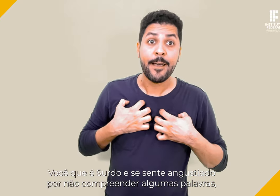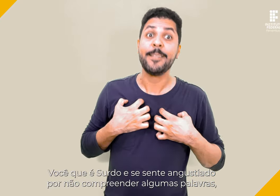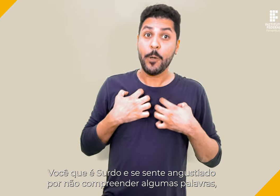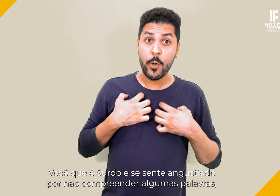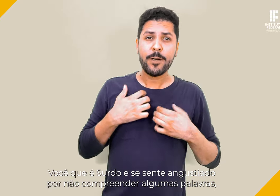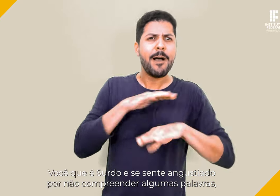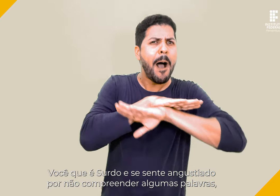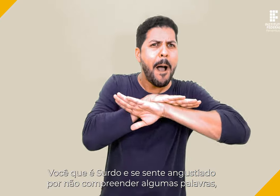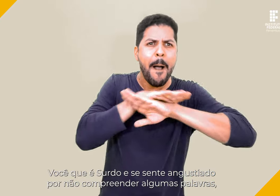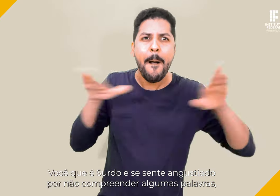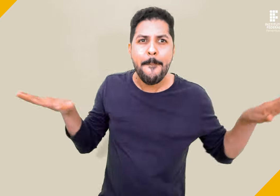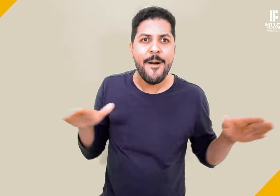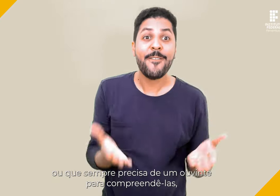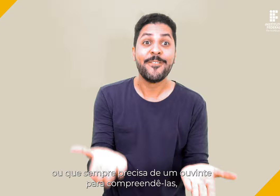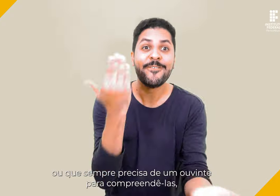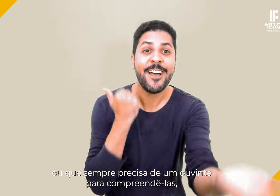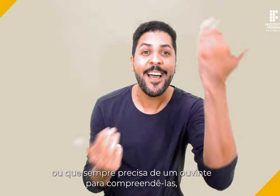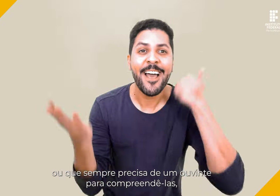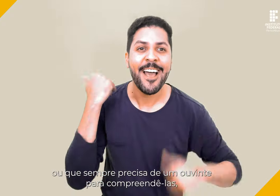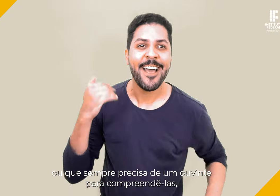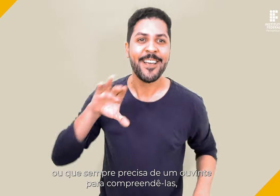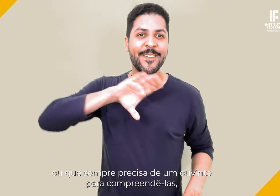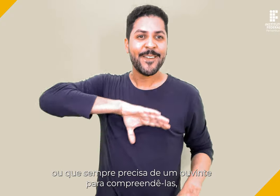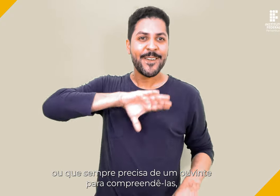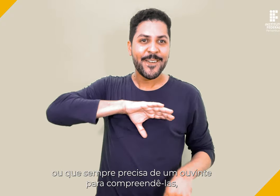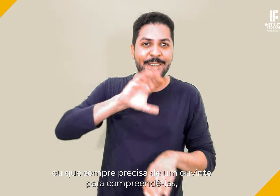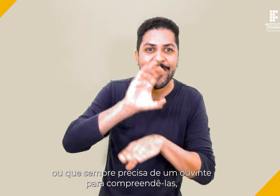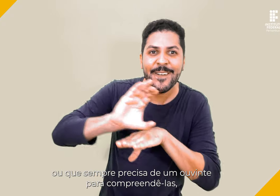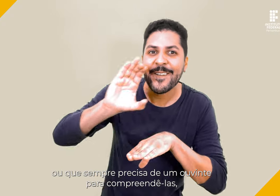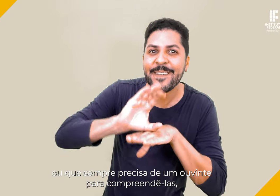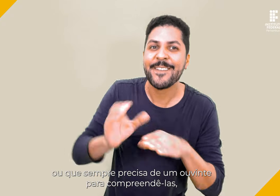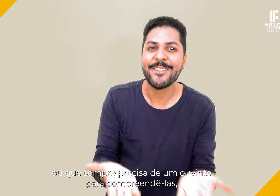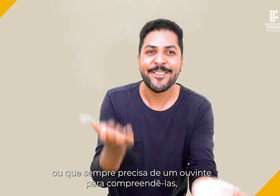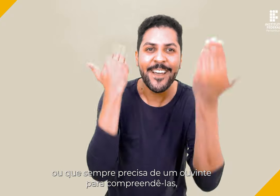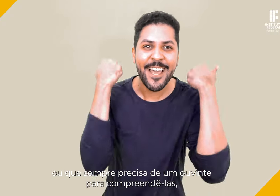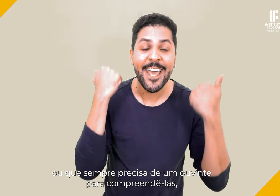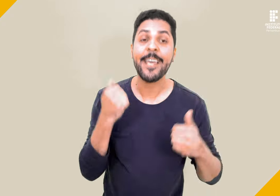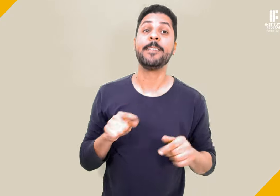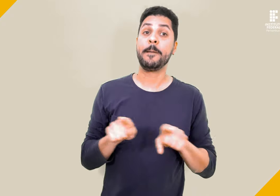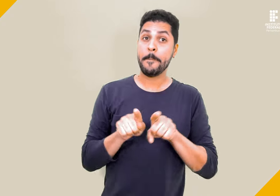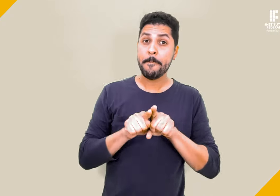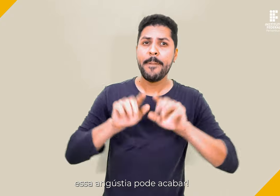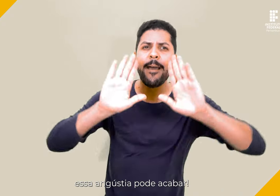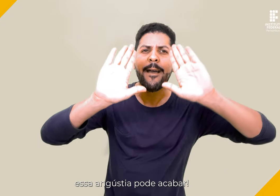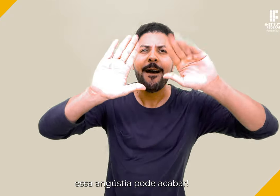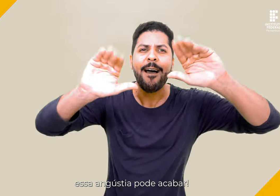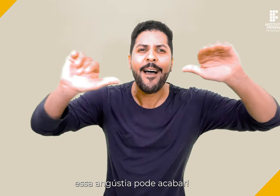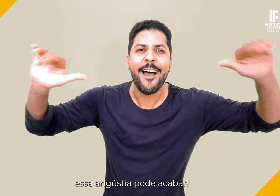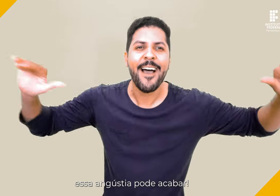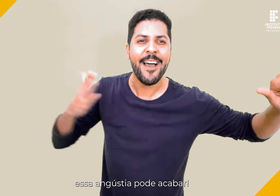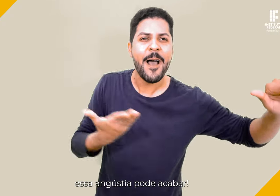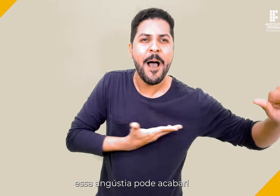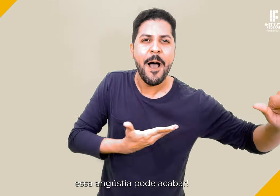algumas palavras ou que sempre precisa de um ouvinte para compreendê-las, essa angústia pode acabar.